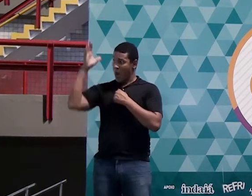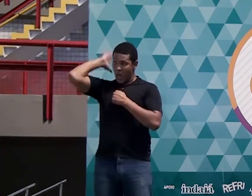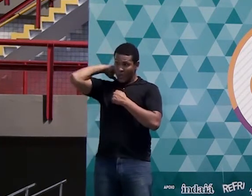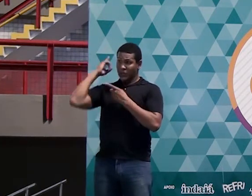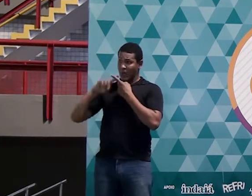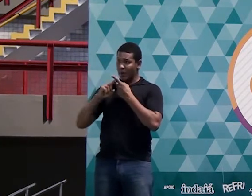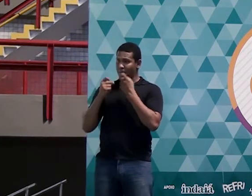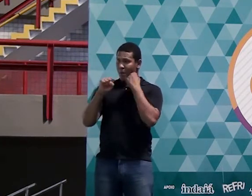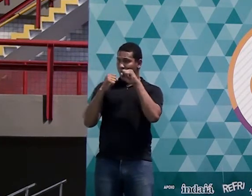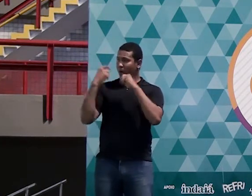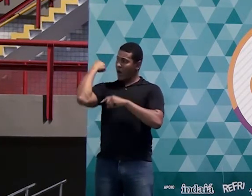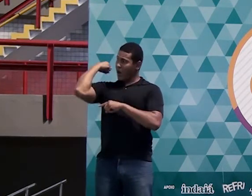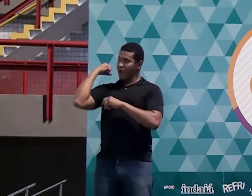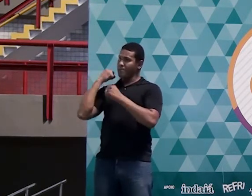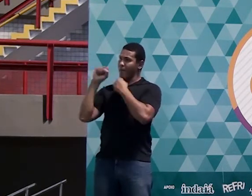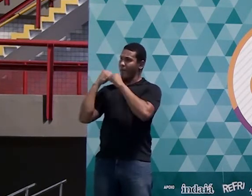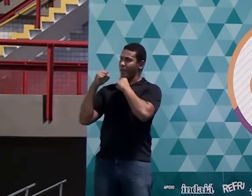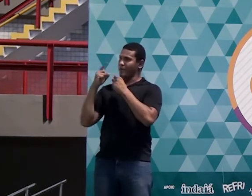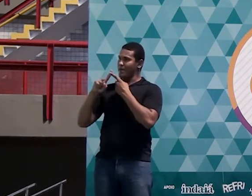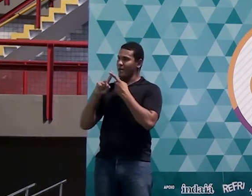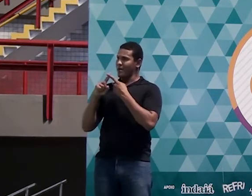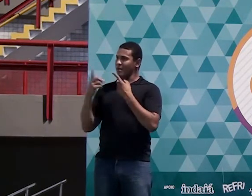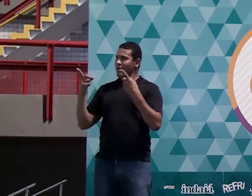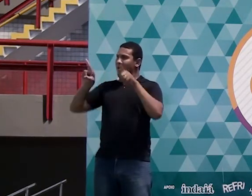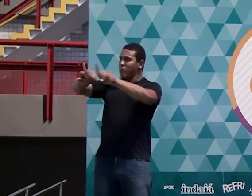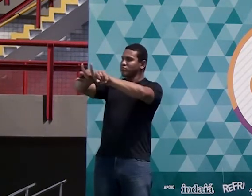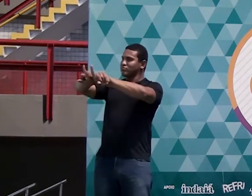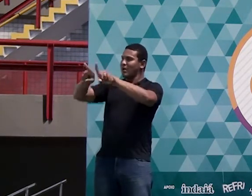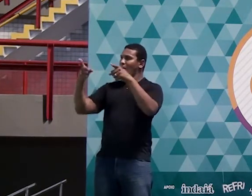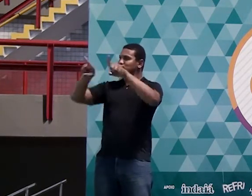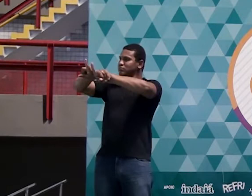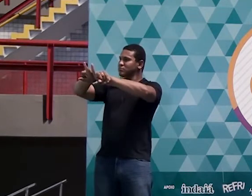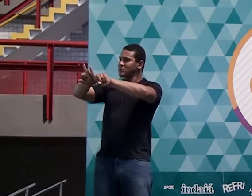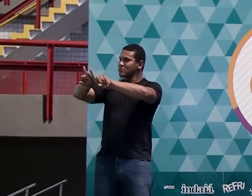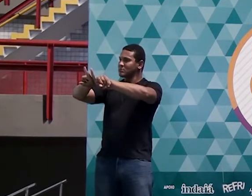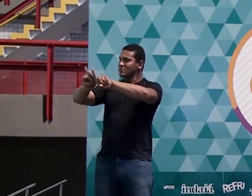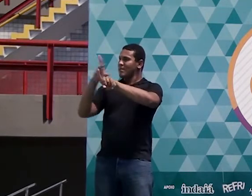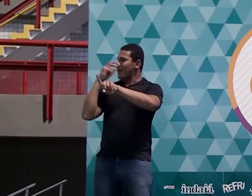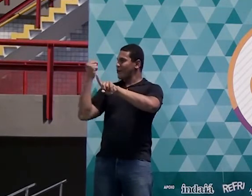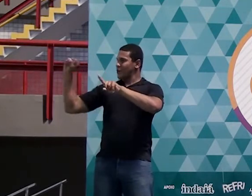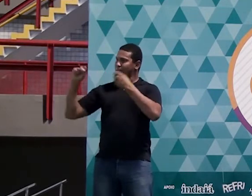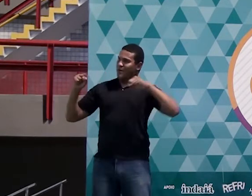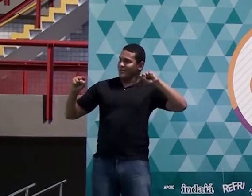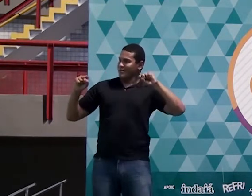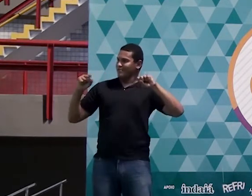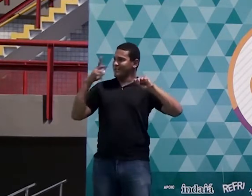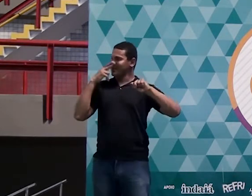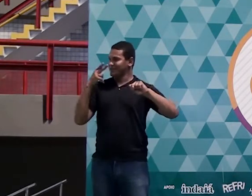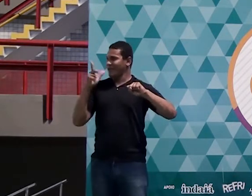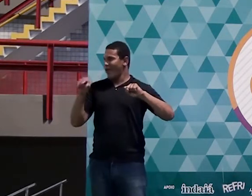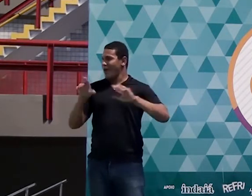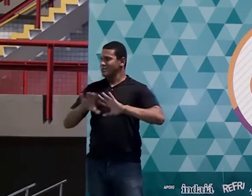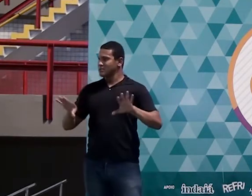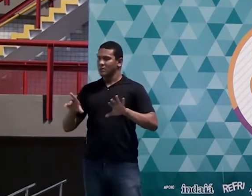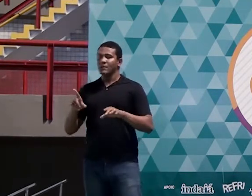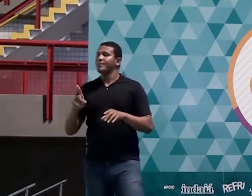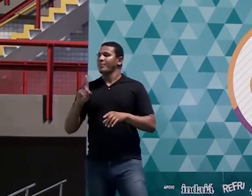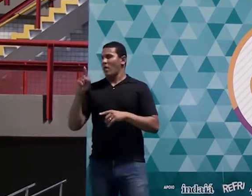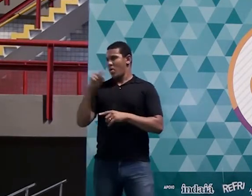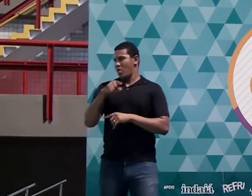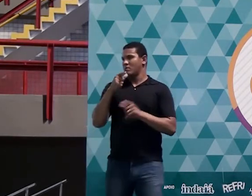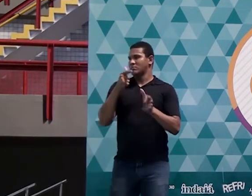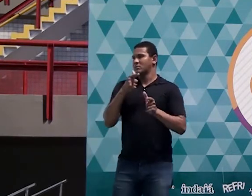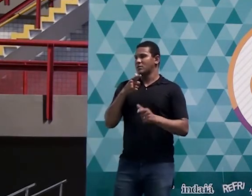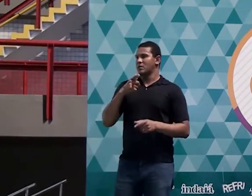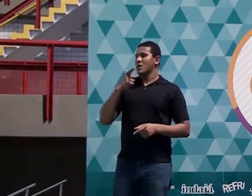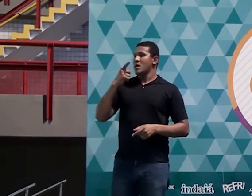Agora, eles, durante as cruzadas, foram embora. E surgiu um mito de que